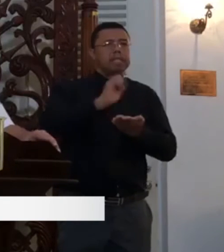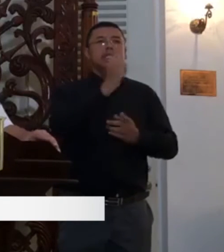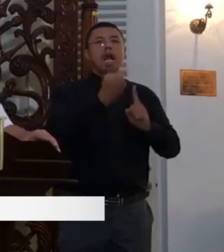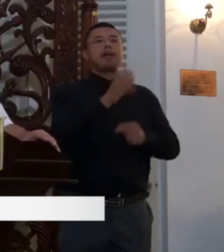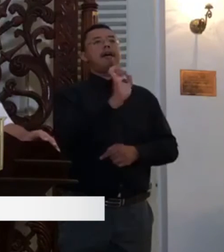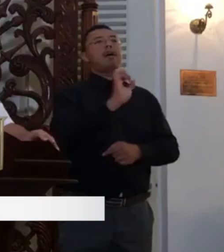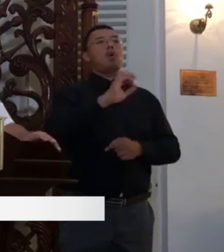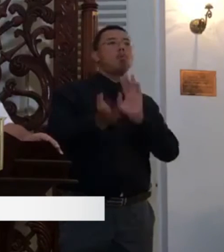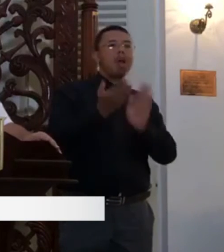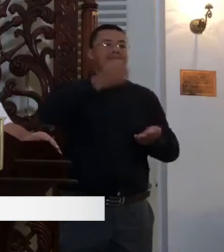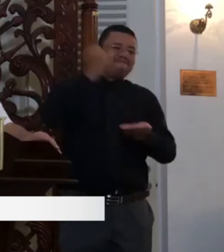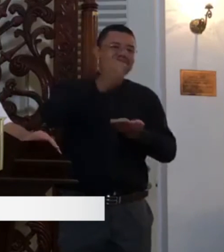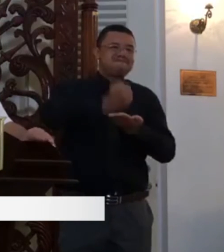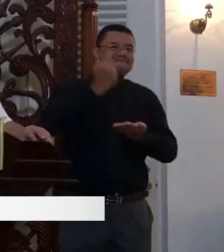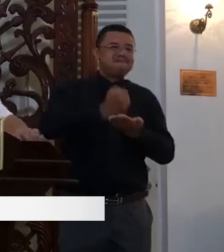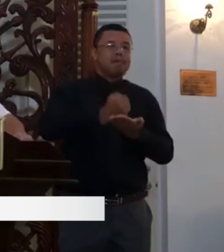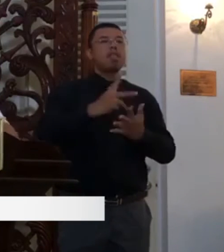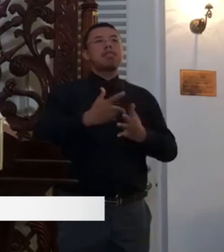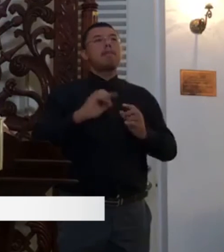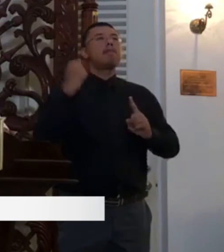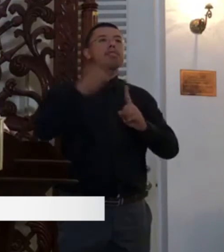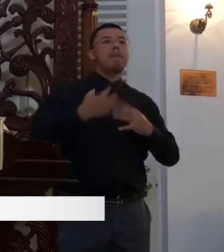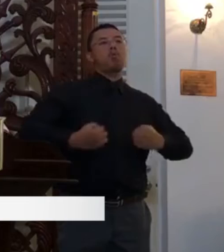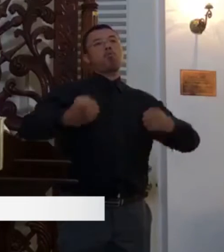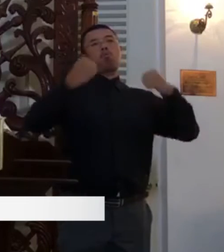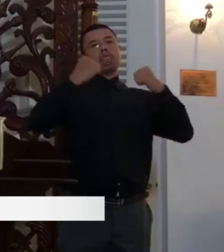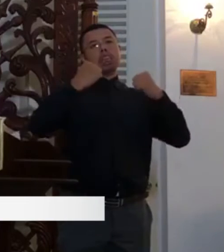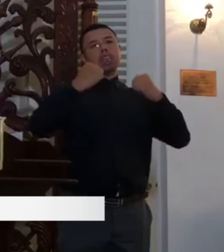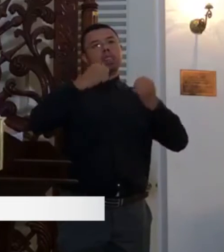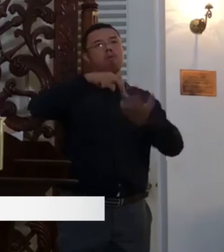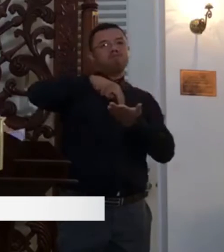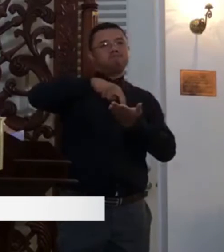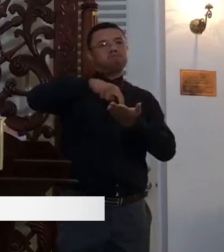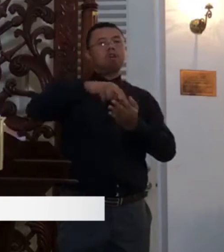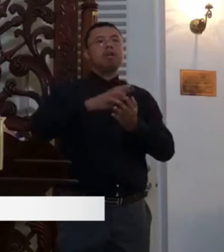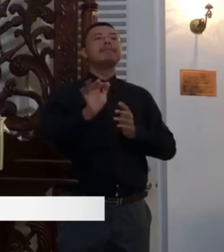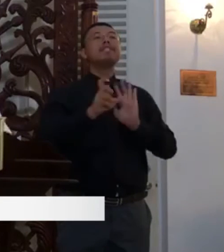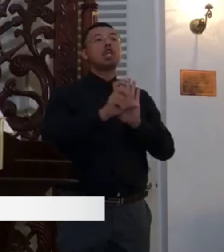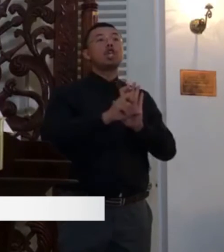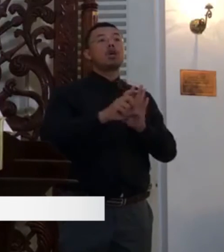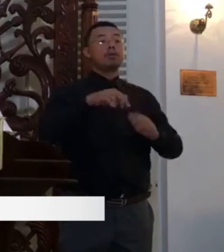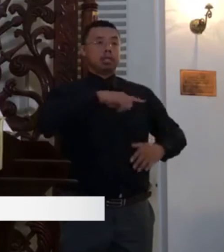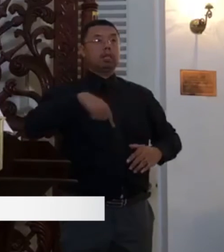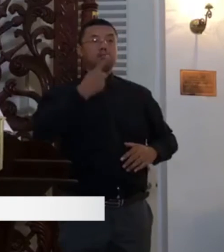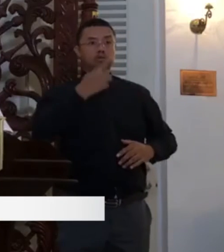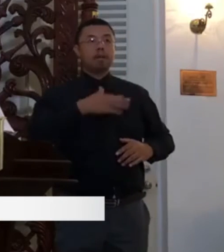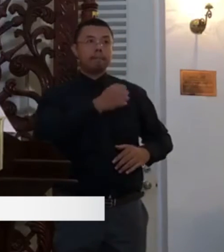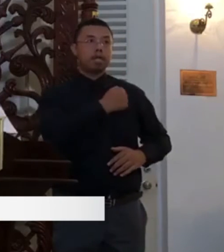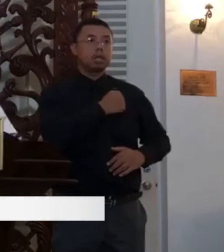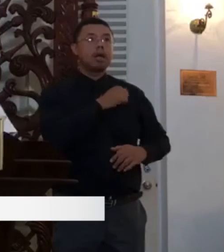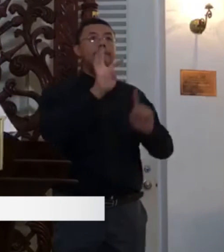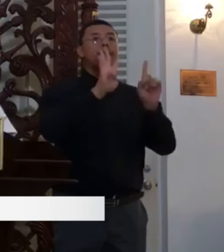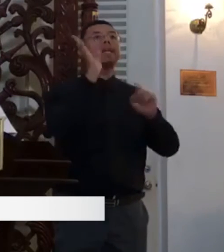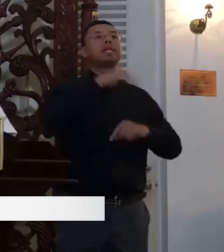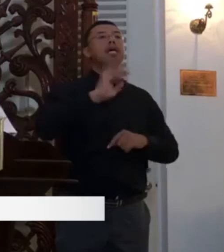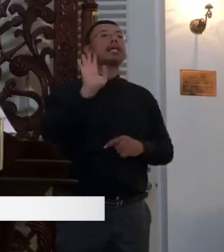berkali-kali. Tapi dia menjadi makin kokoh, dia menjadi makin kuat. Seperti juga bangsa kita. 14 hari ke